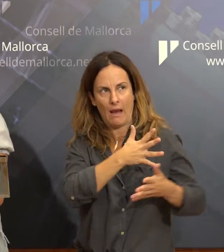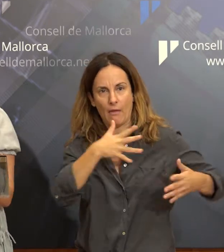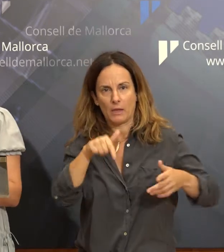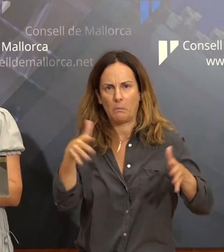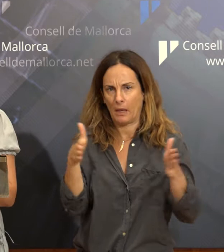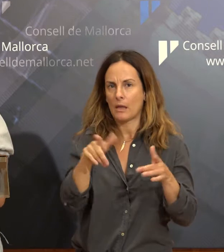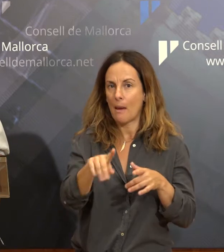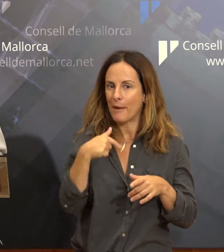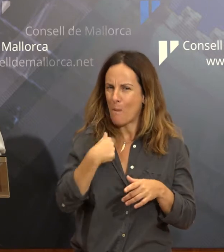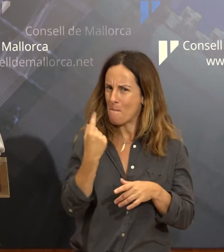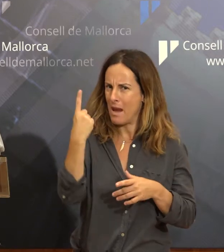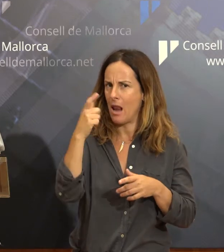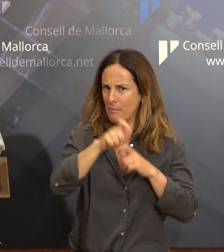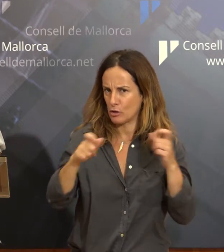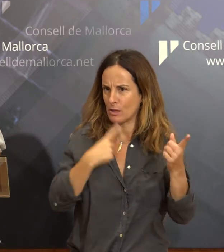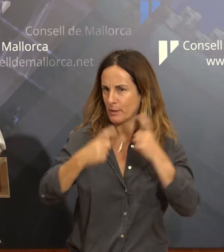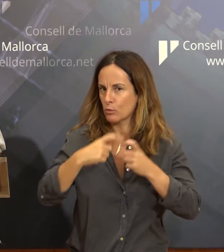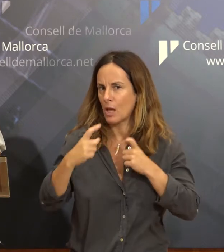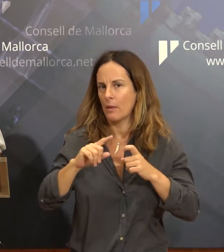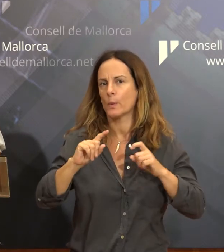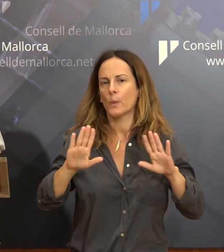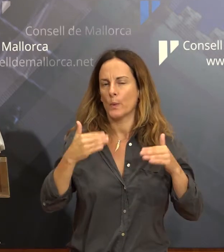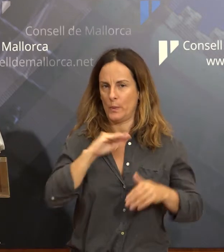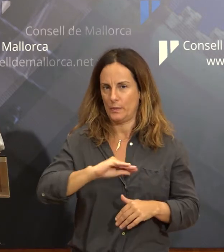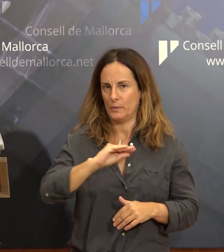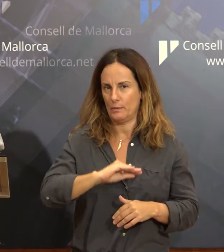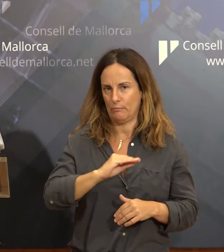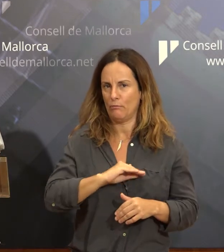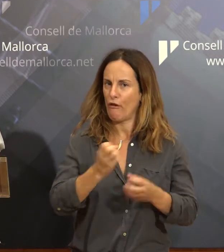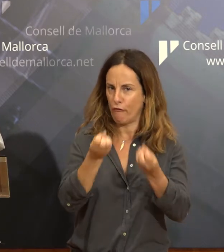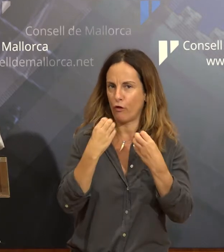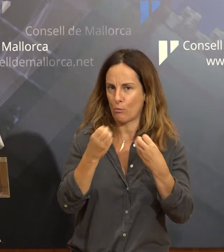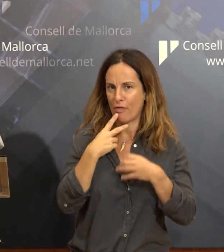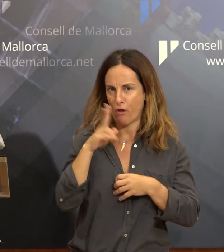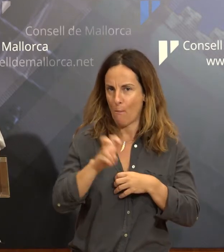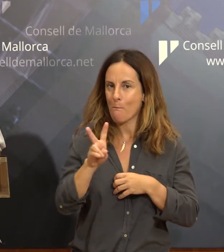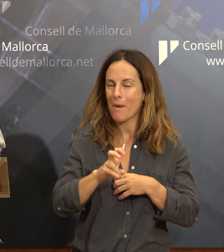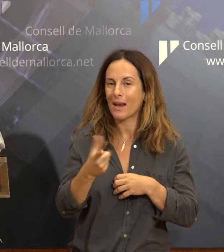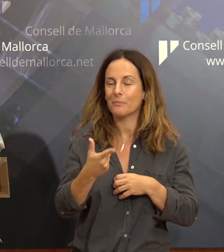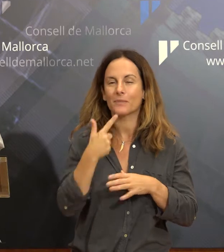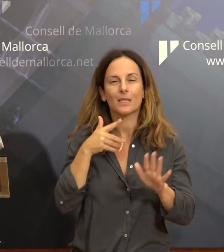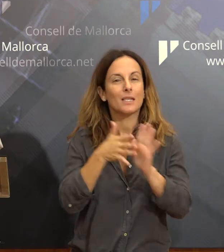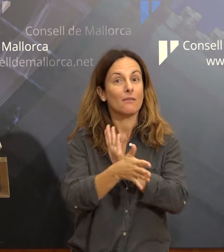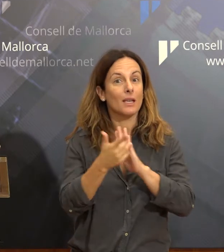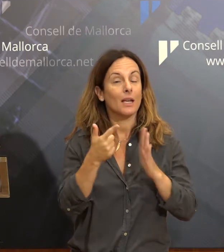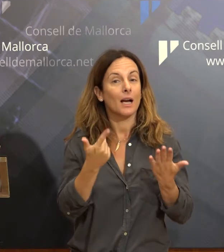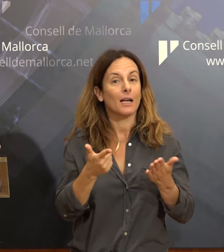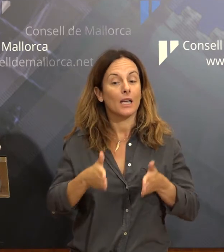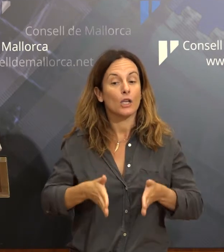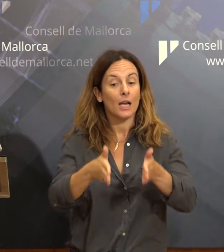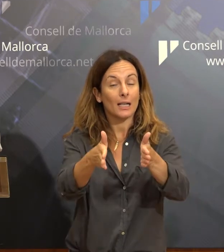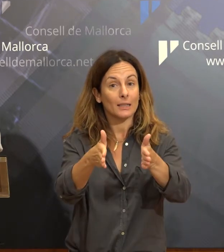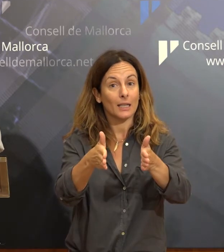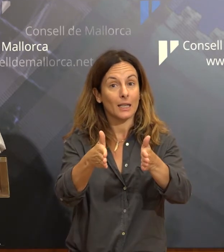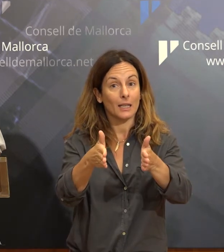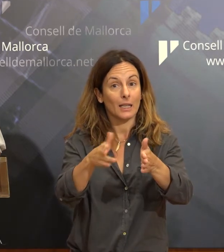número d'entrevistes molt significatiu. El que això ens diu és que el suport que té la carretera no és únicament a la